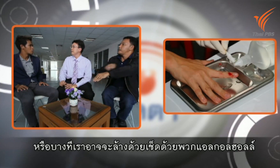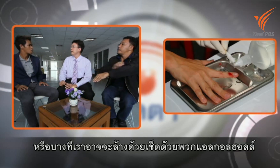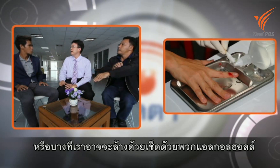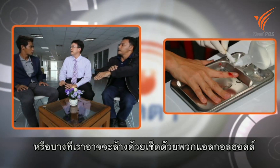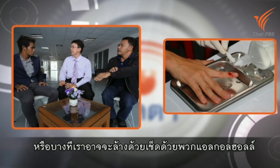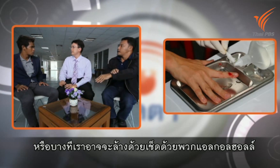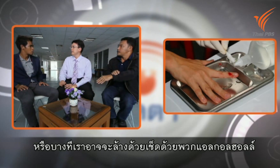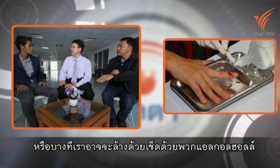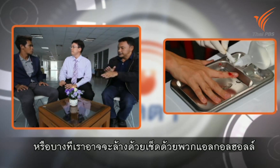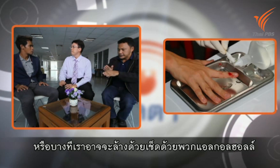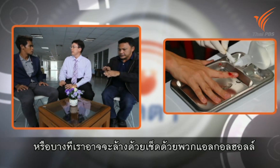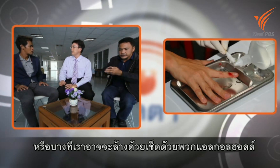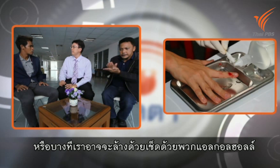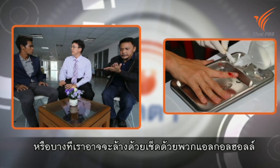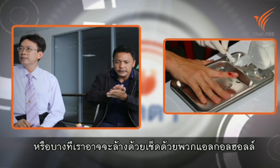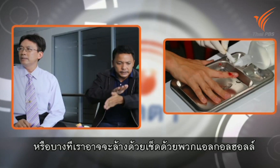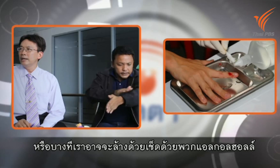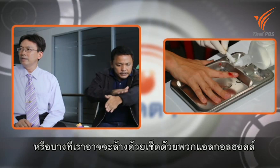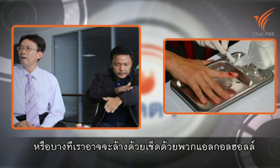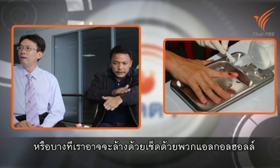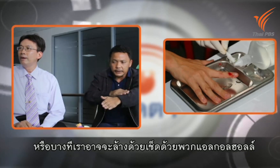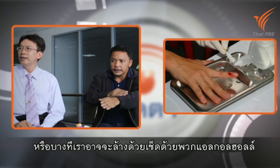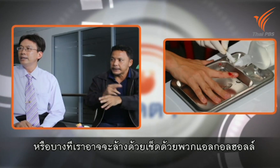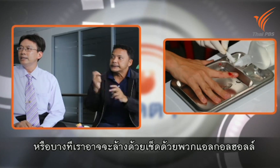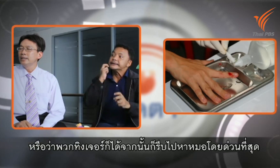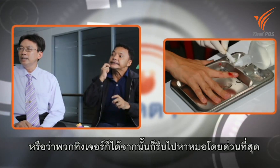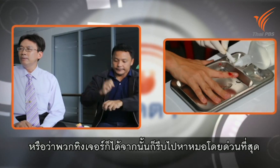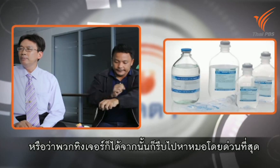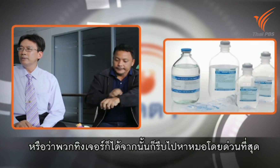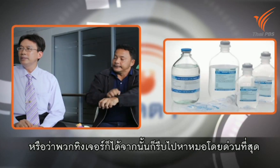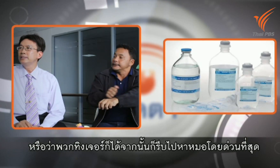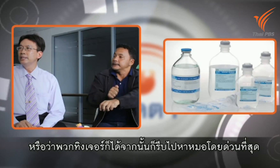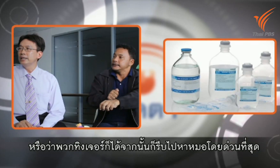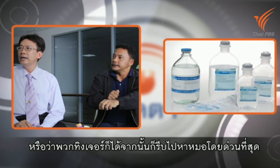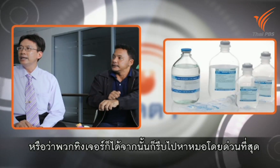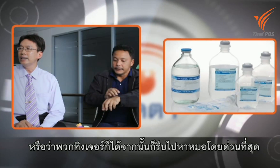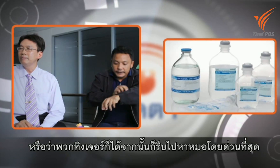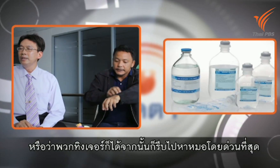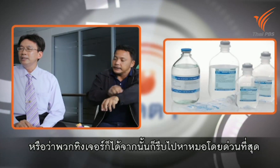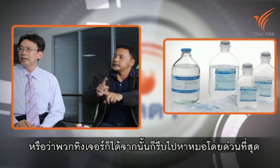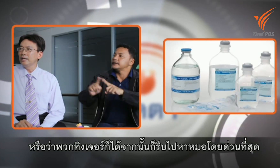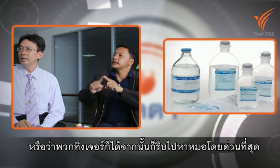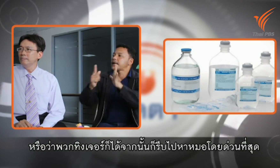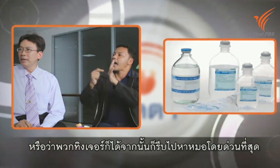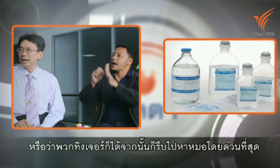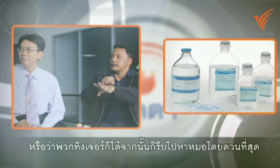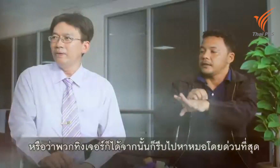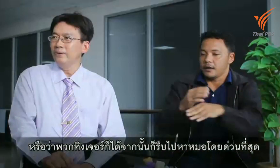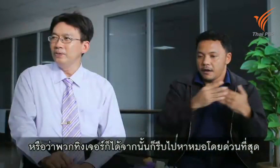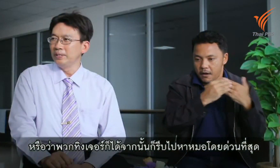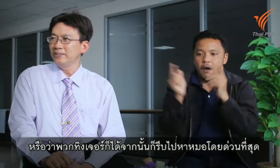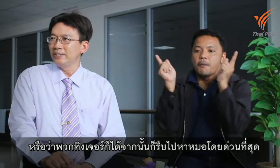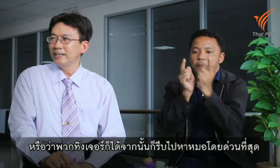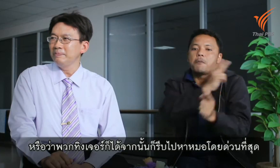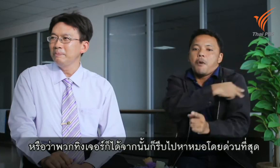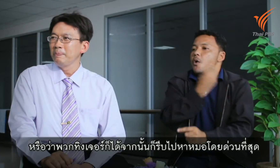ะล้างด้วยเช็ดด้วยพวกแอลกอฮอล์นะฮะหรือว่าพวกทิงเจอร์ก็ได้นะครับจากนั้นก็รีบไปหาหมอโด